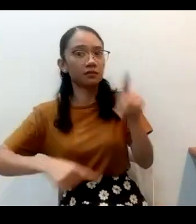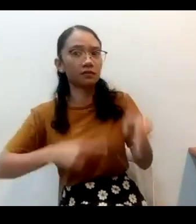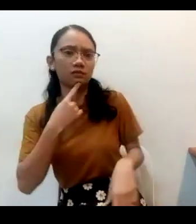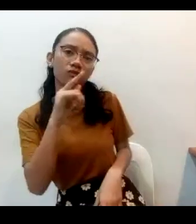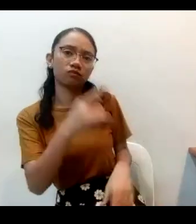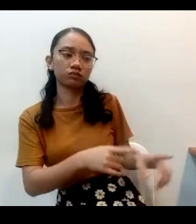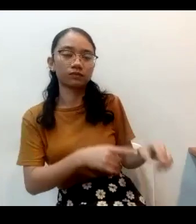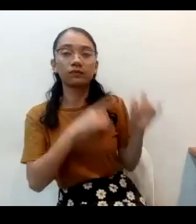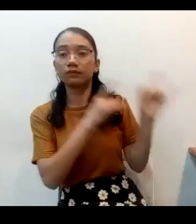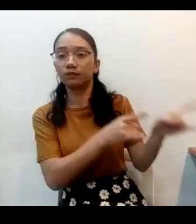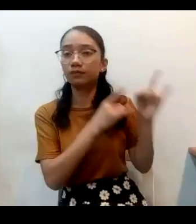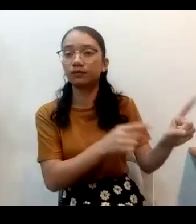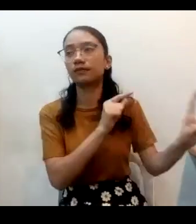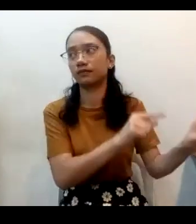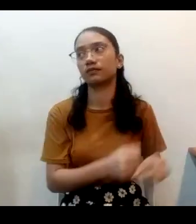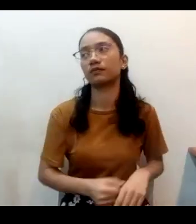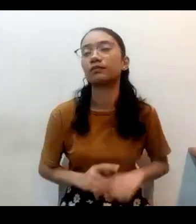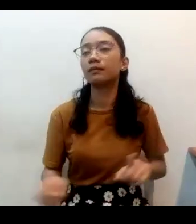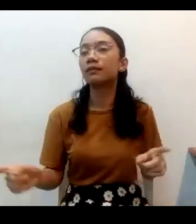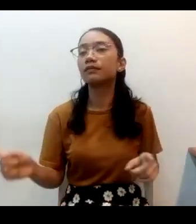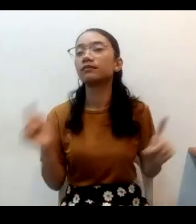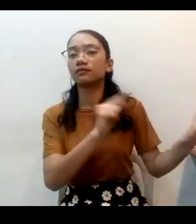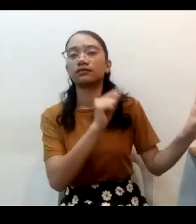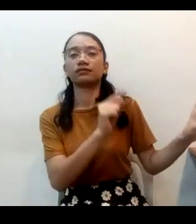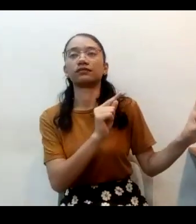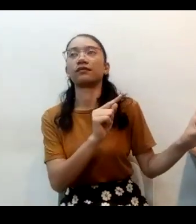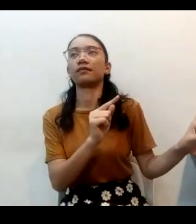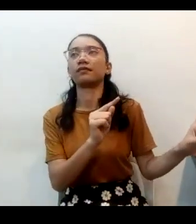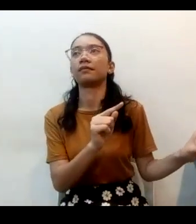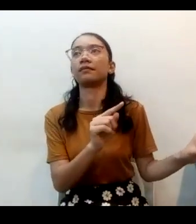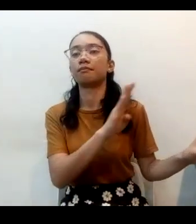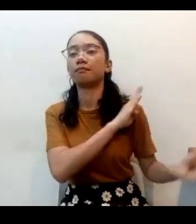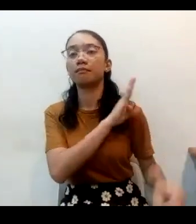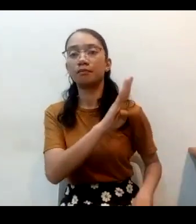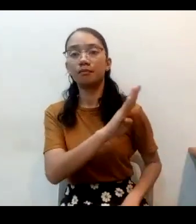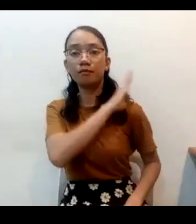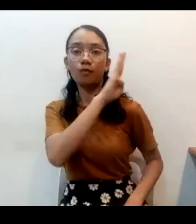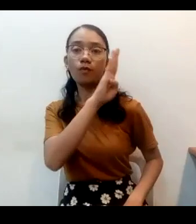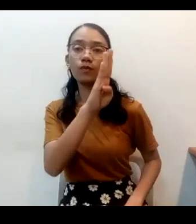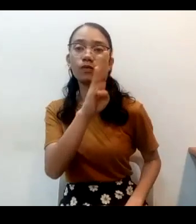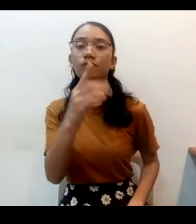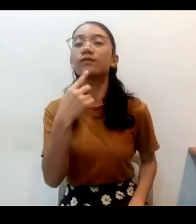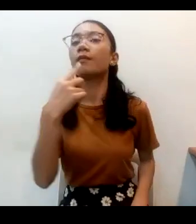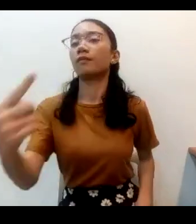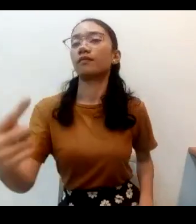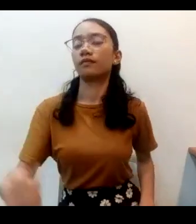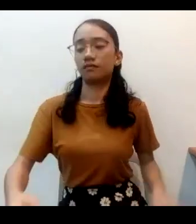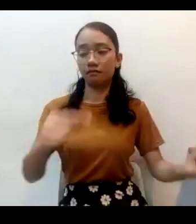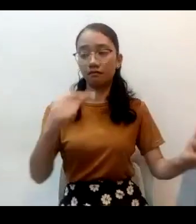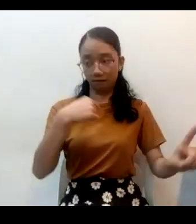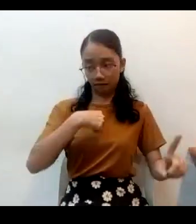he boldly testified, one thing I know, through I was born, now I